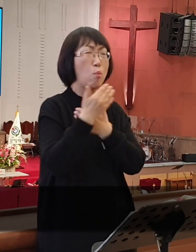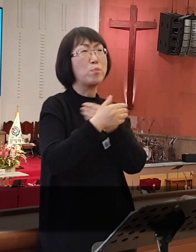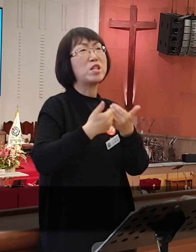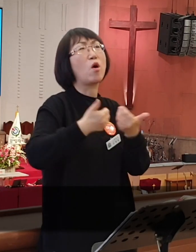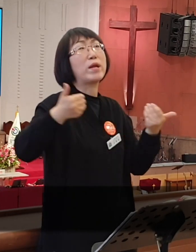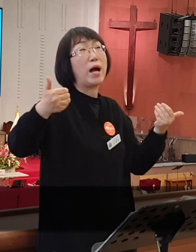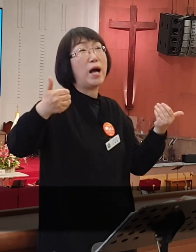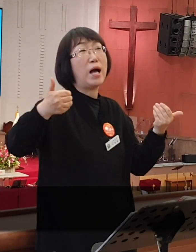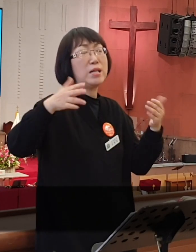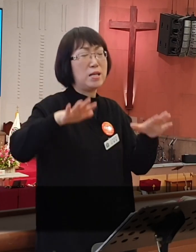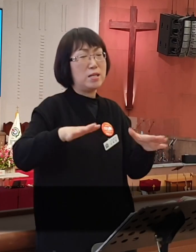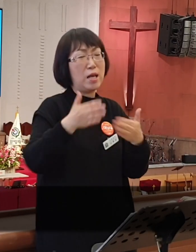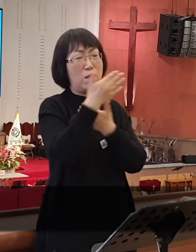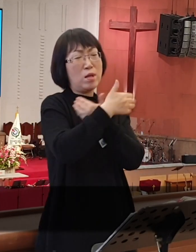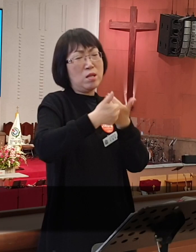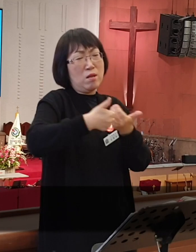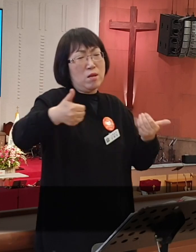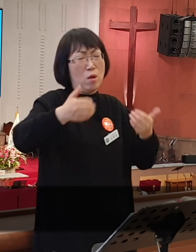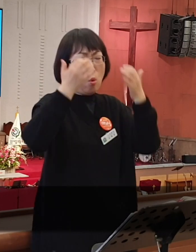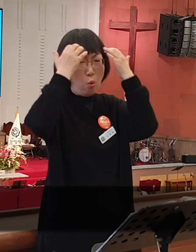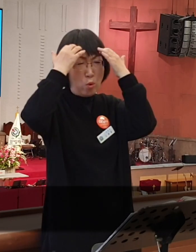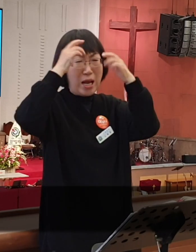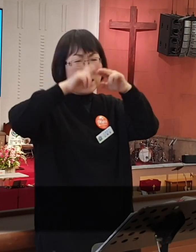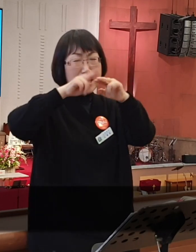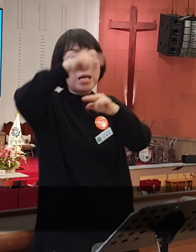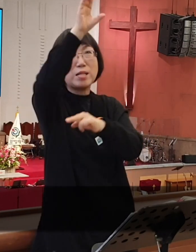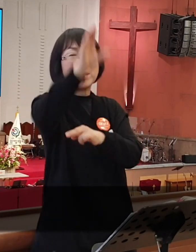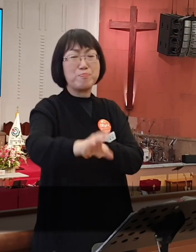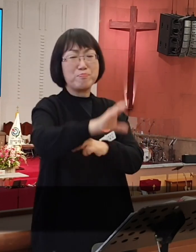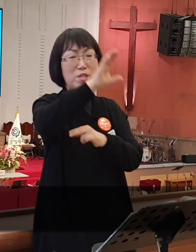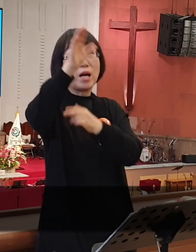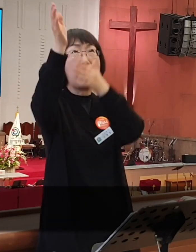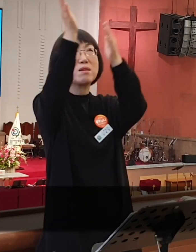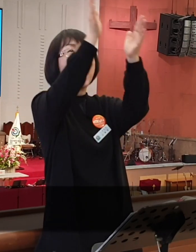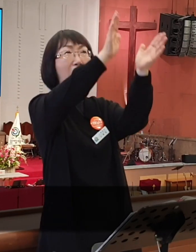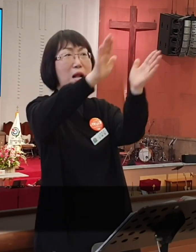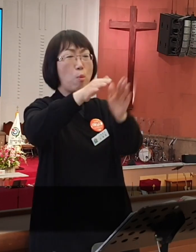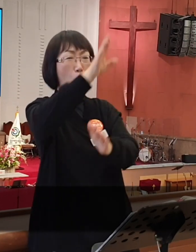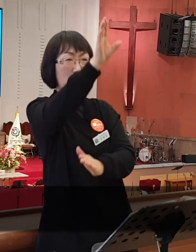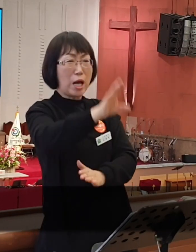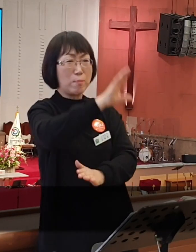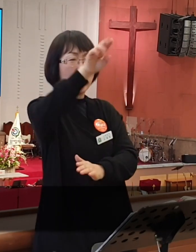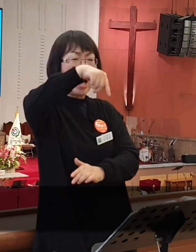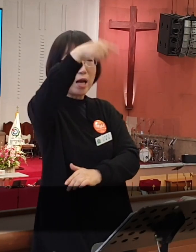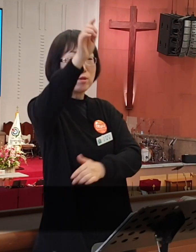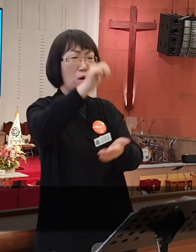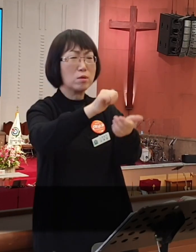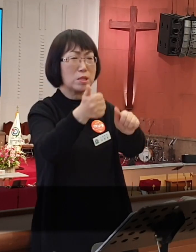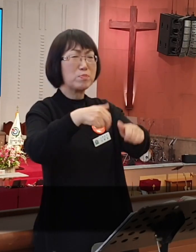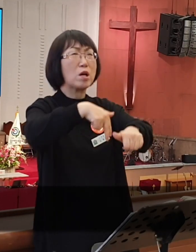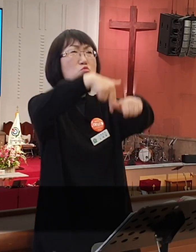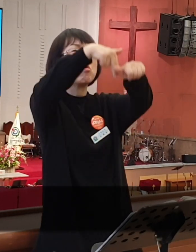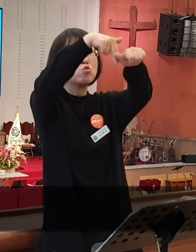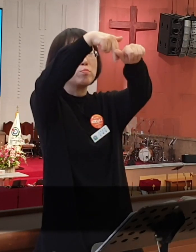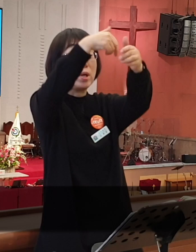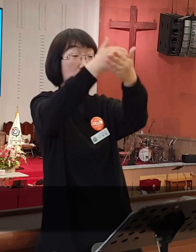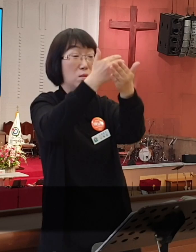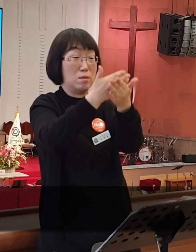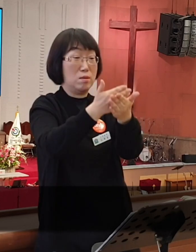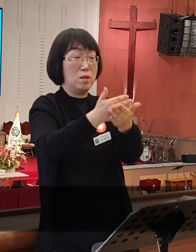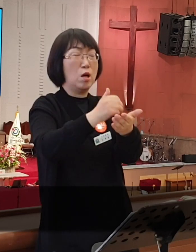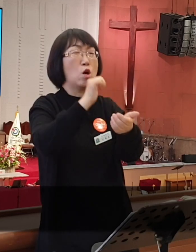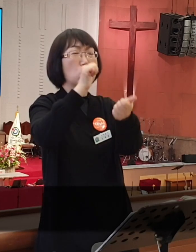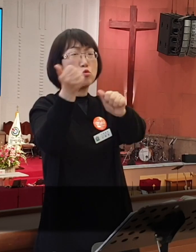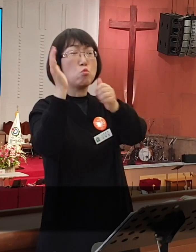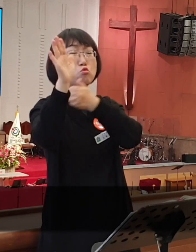일이죠. 이제 떠나가 고난의 자리, 십자가, 갈보리 그곳으로 가서 이제 죽음을 맞이해야 되는 그 시간들, 죽음 이후의